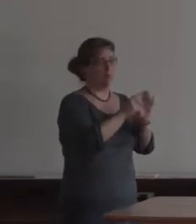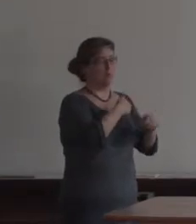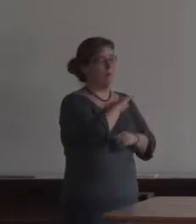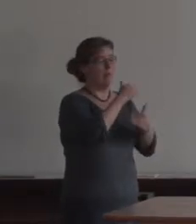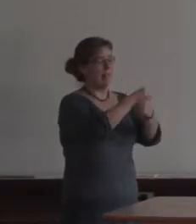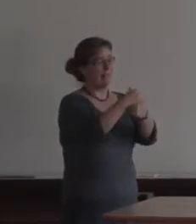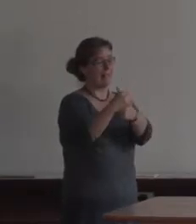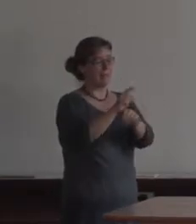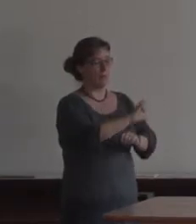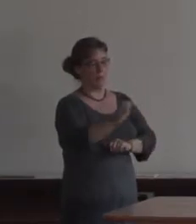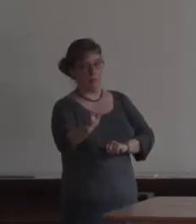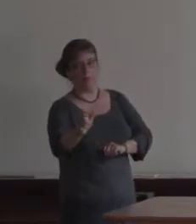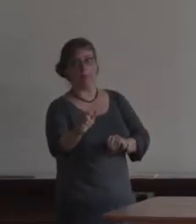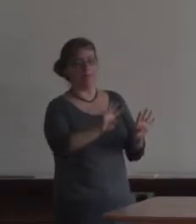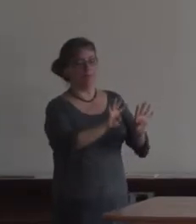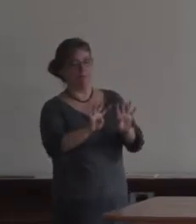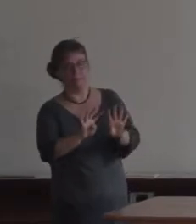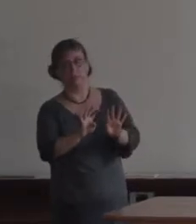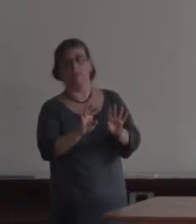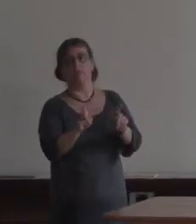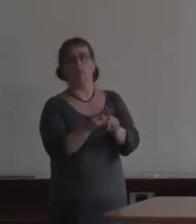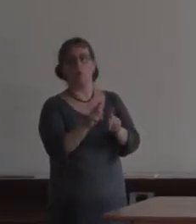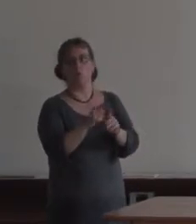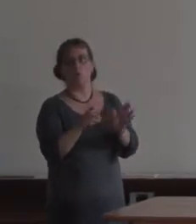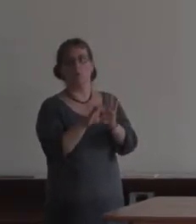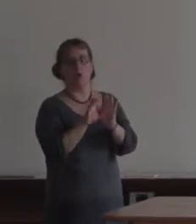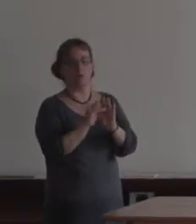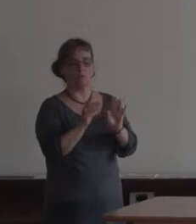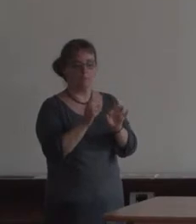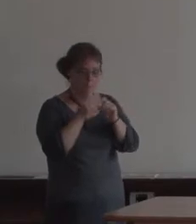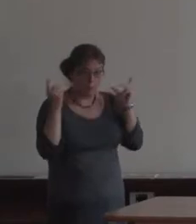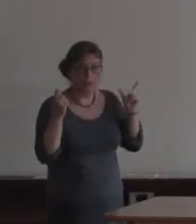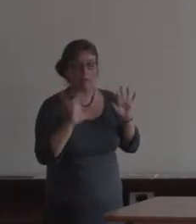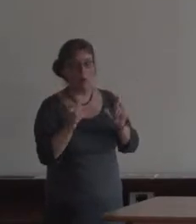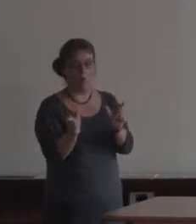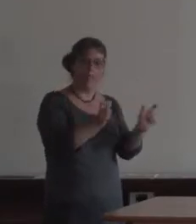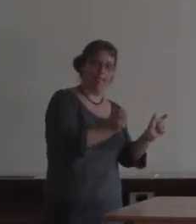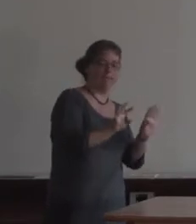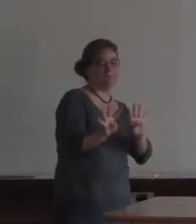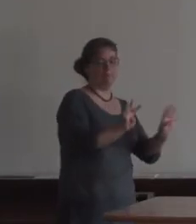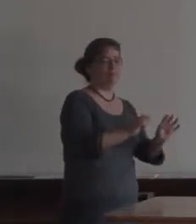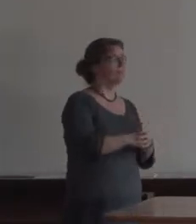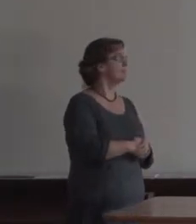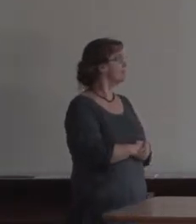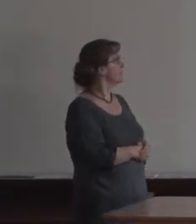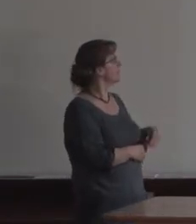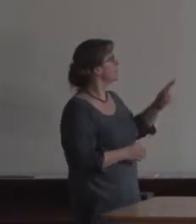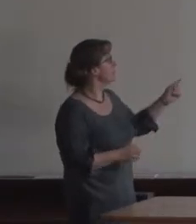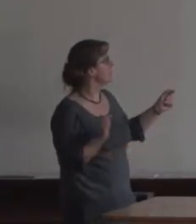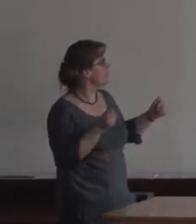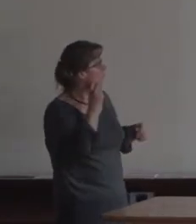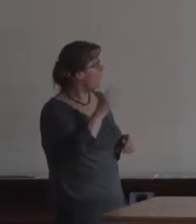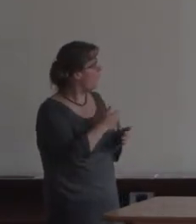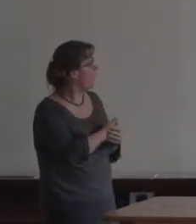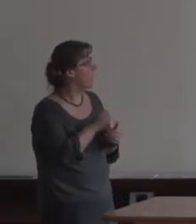Là, j'ai envie d'écrire des tests. Là aussi, je peux donner des exemples à la main. Et puis, je vais faire un petit